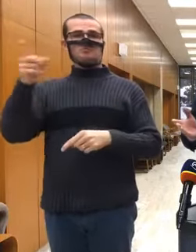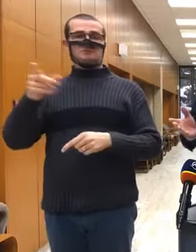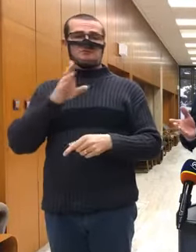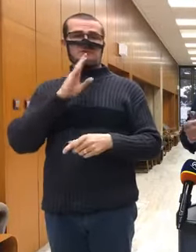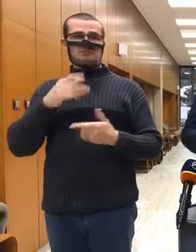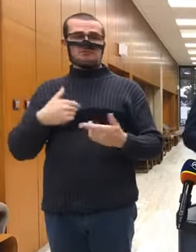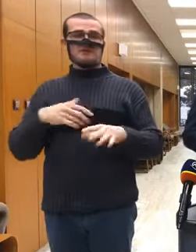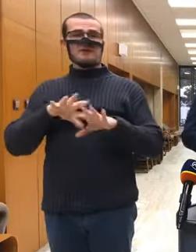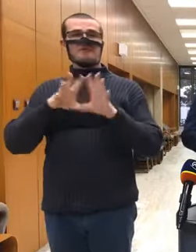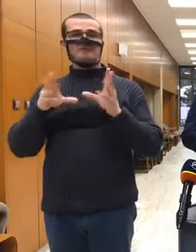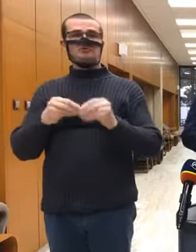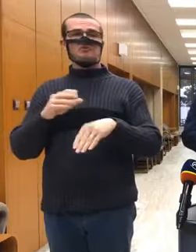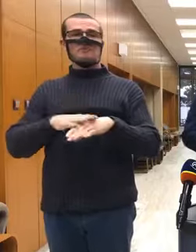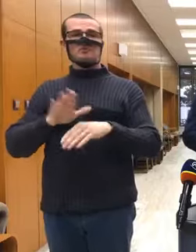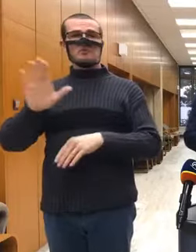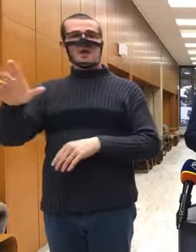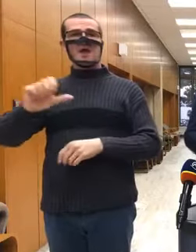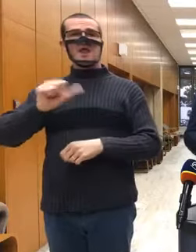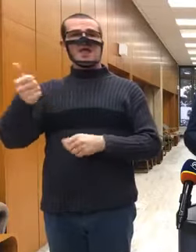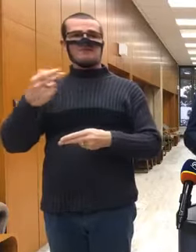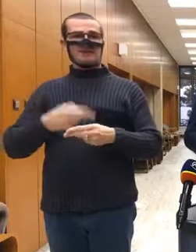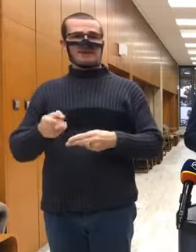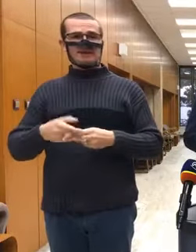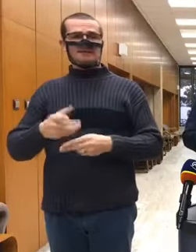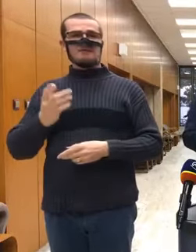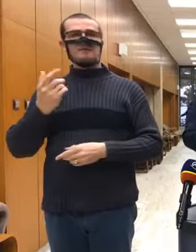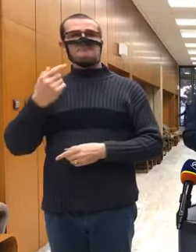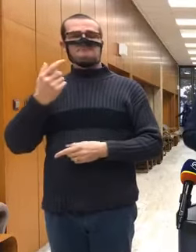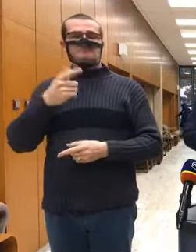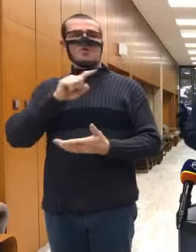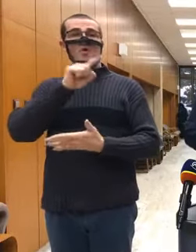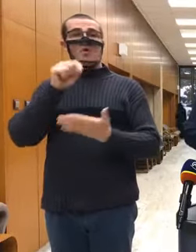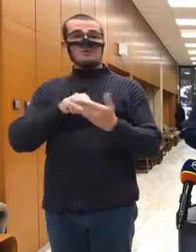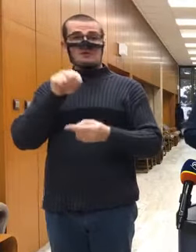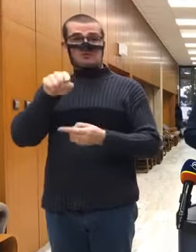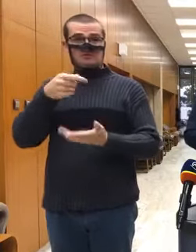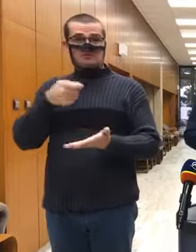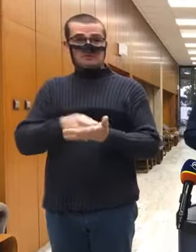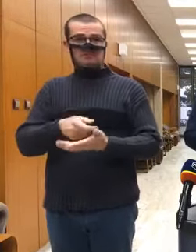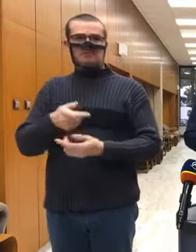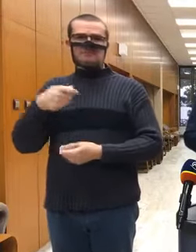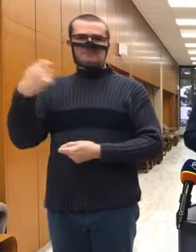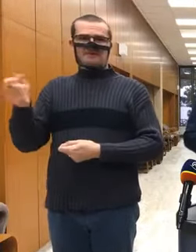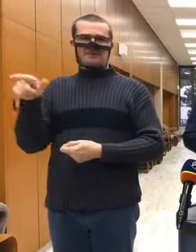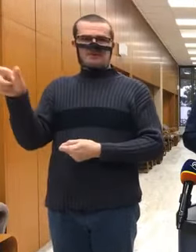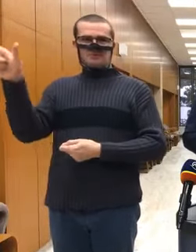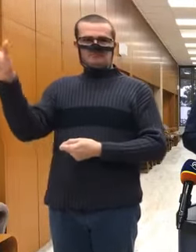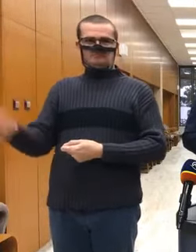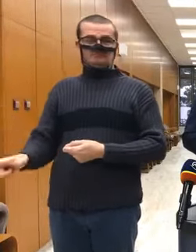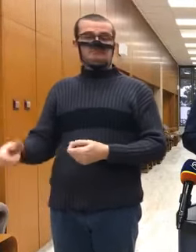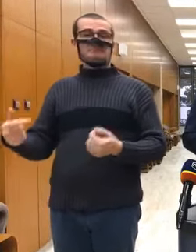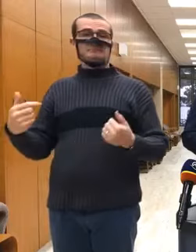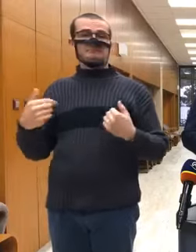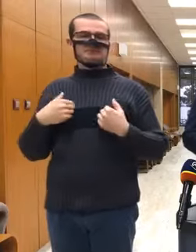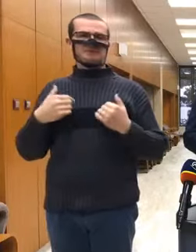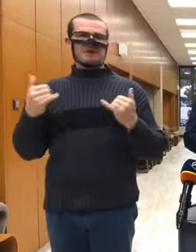Všetko je v rukách hlavného hygienika. Prosím vás pekne, kladte tieto otázky jemu. Mňa teda len